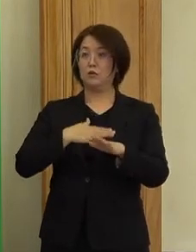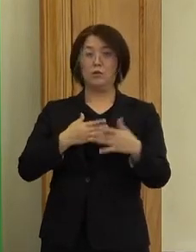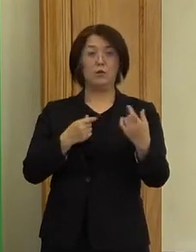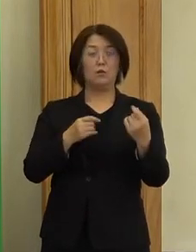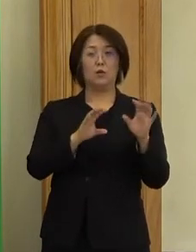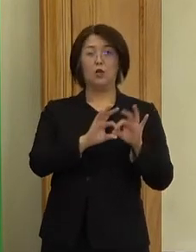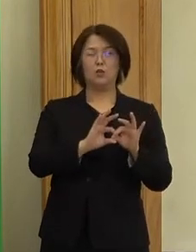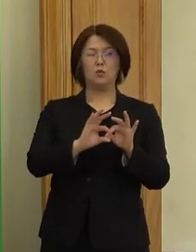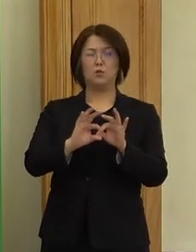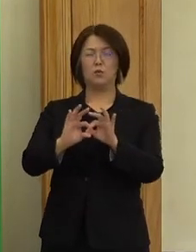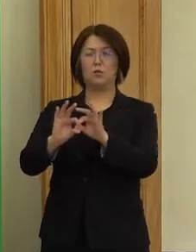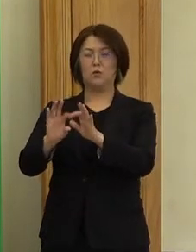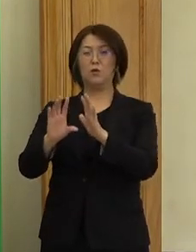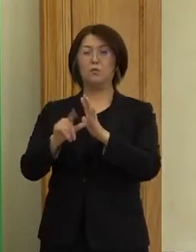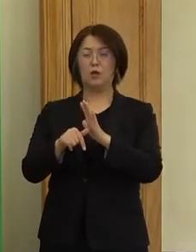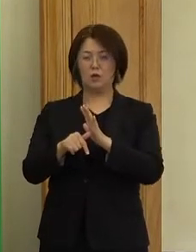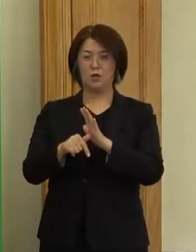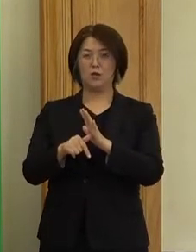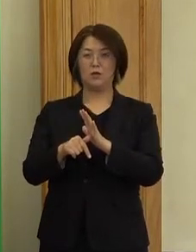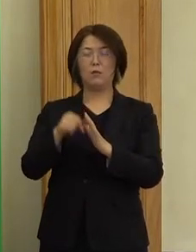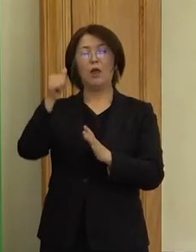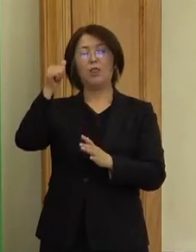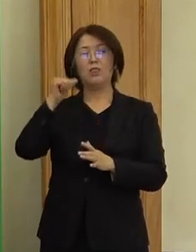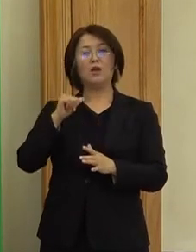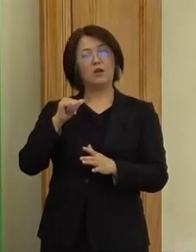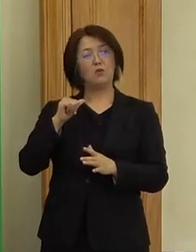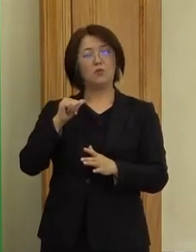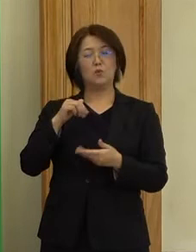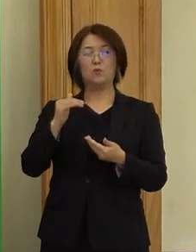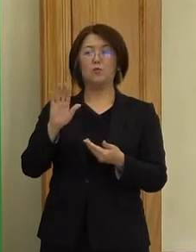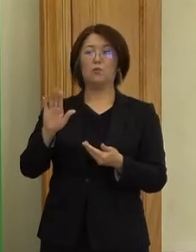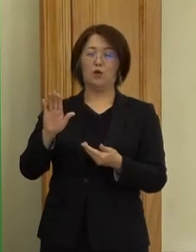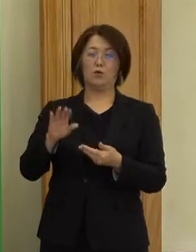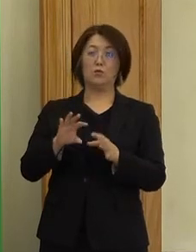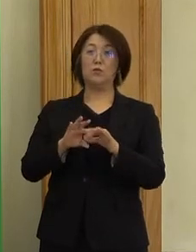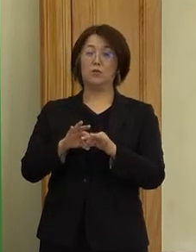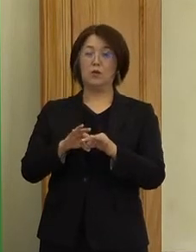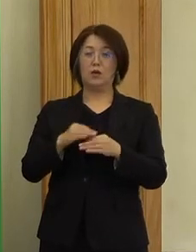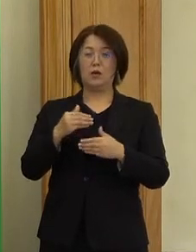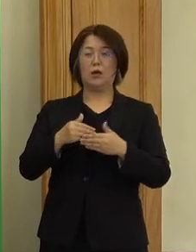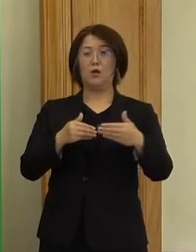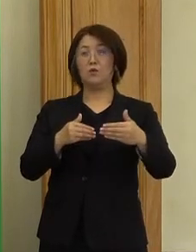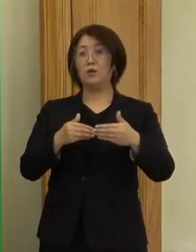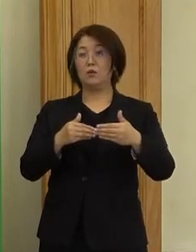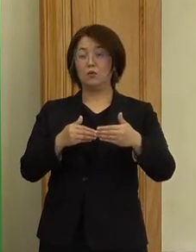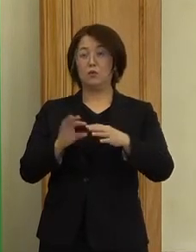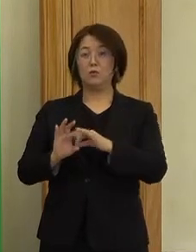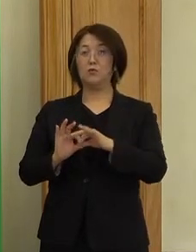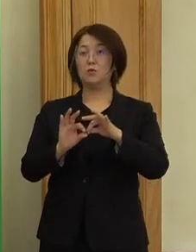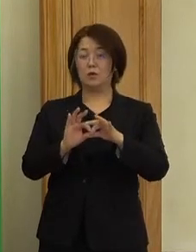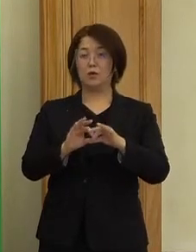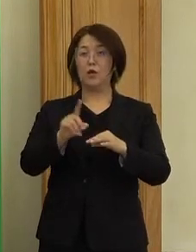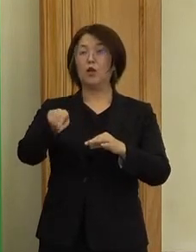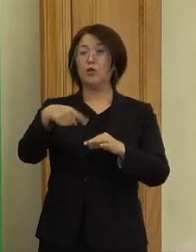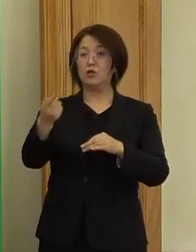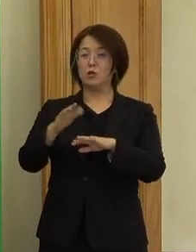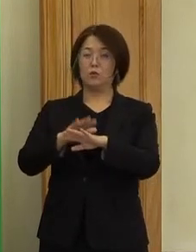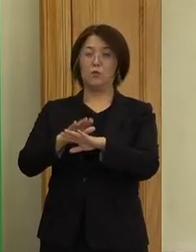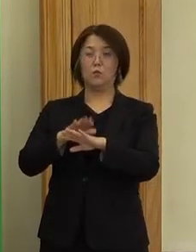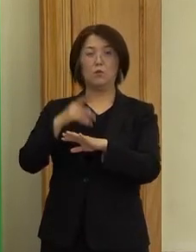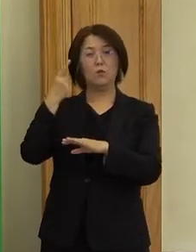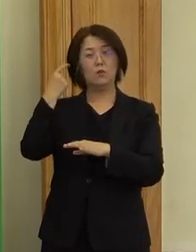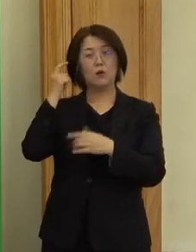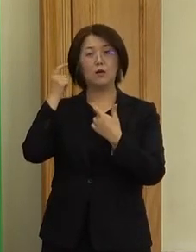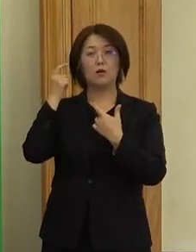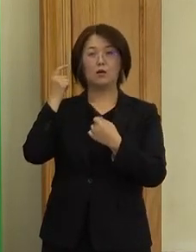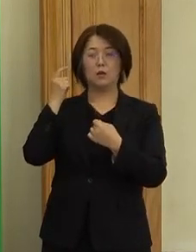長く続けますとこれはもう慣れてしまうというそんなこともありますので、一定期間続けてまた次の手を考えていきた